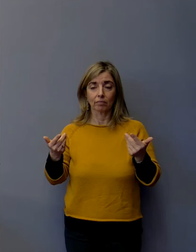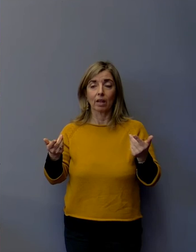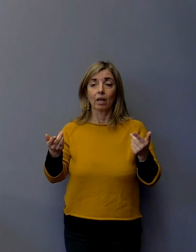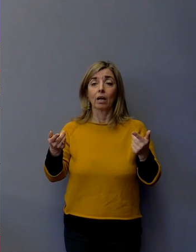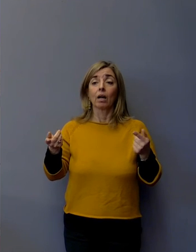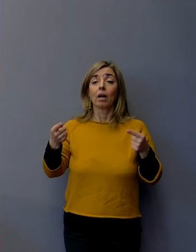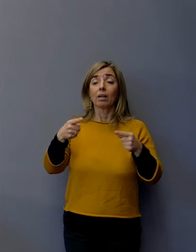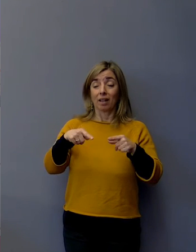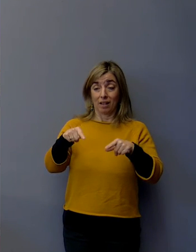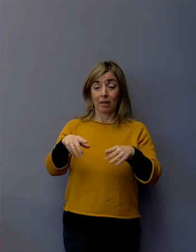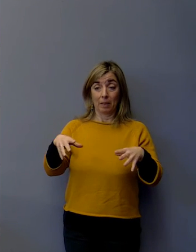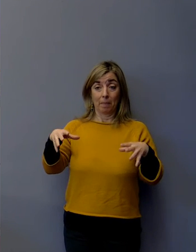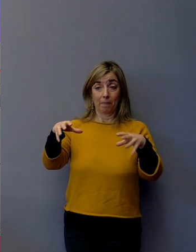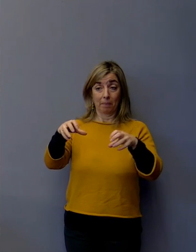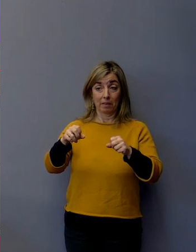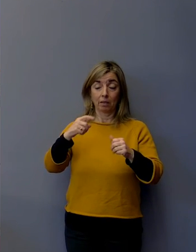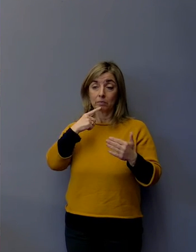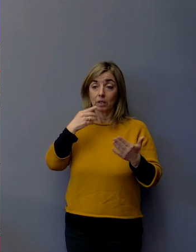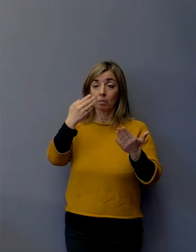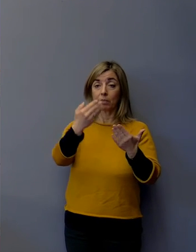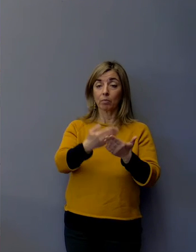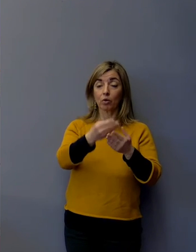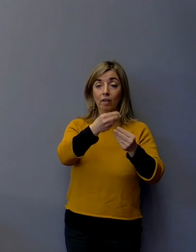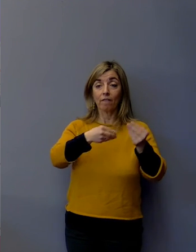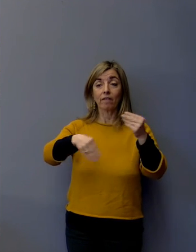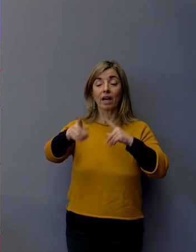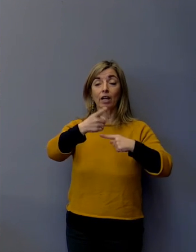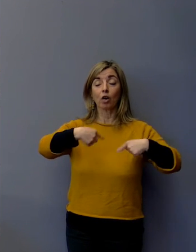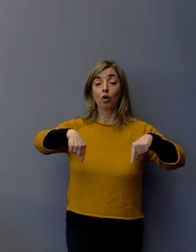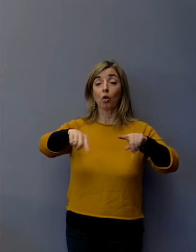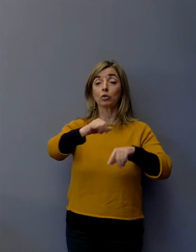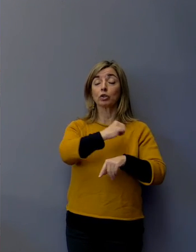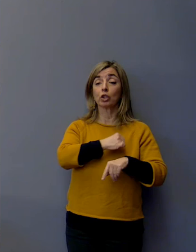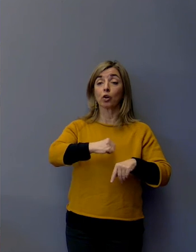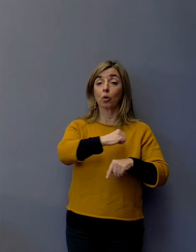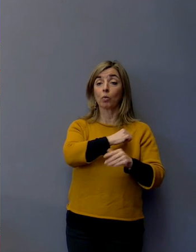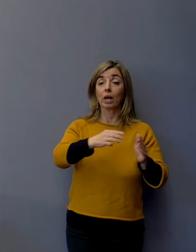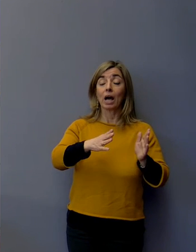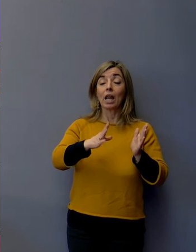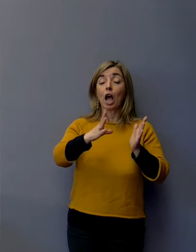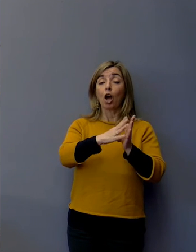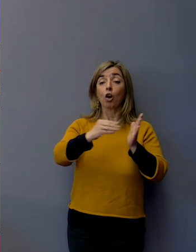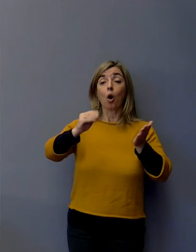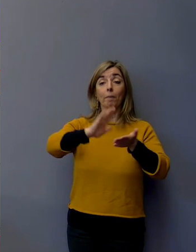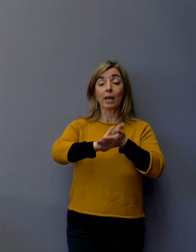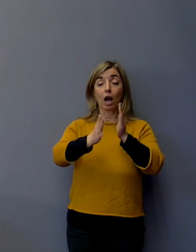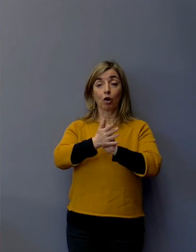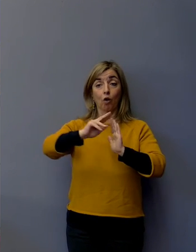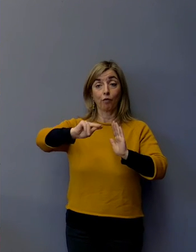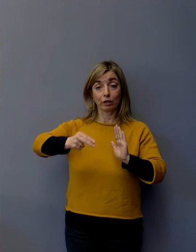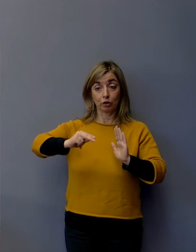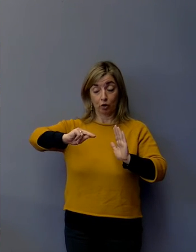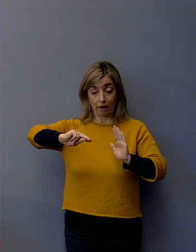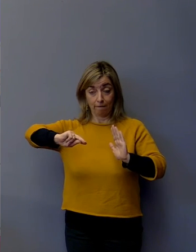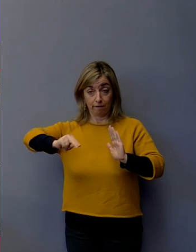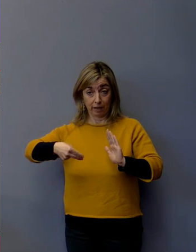propongo di inviare al consiglio comunale coppia della convenzione sottoscritta con il